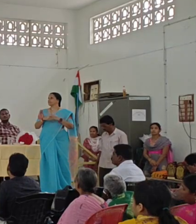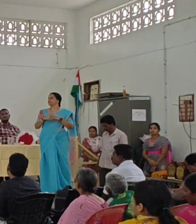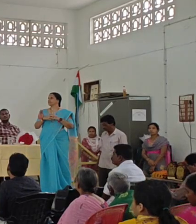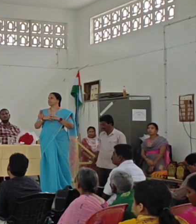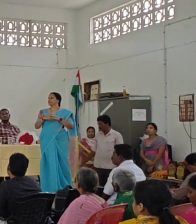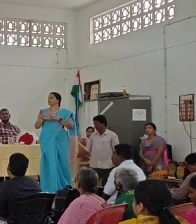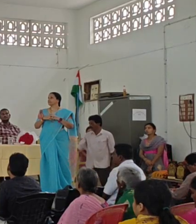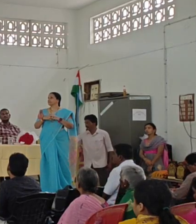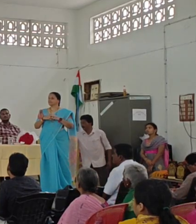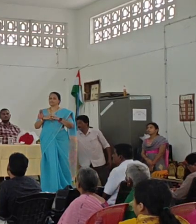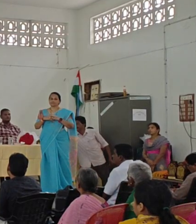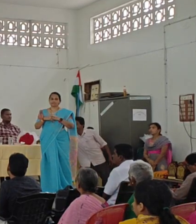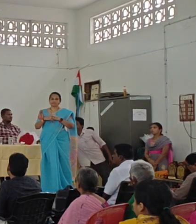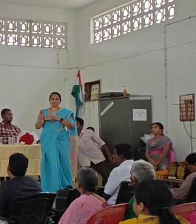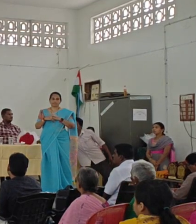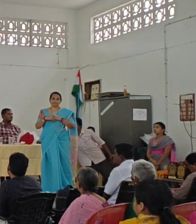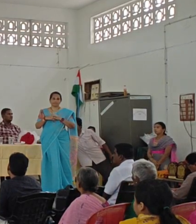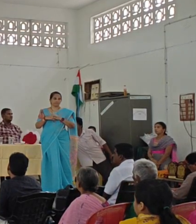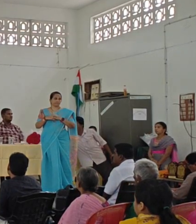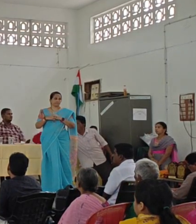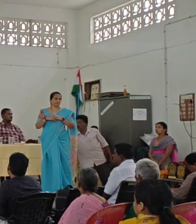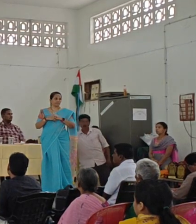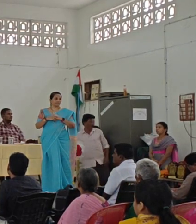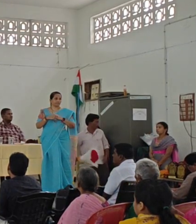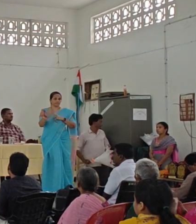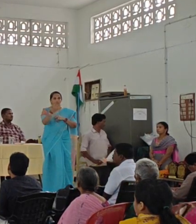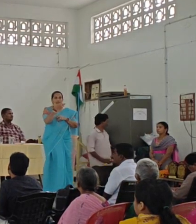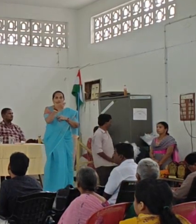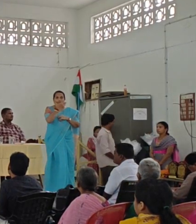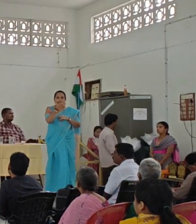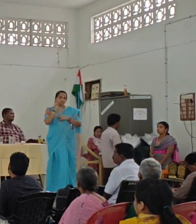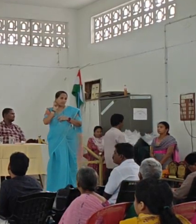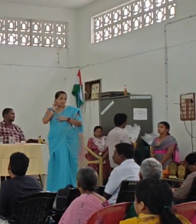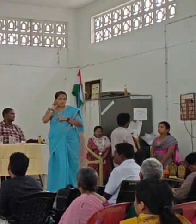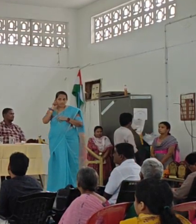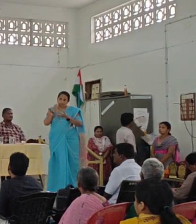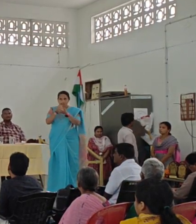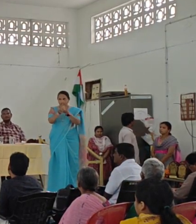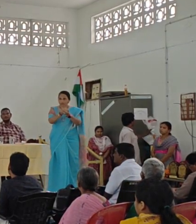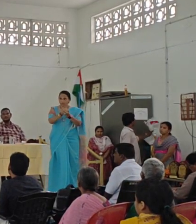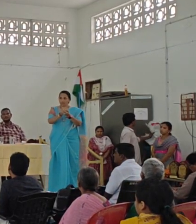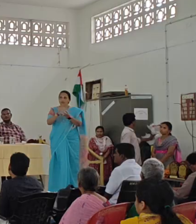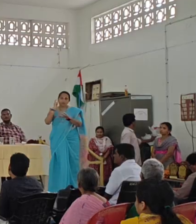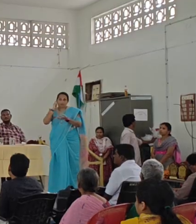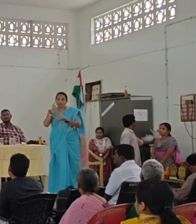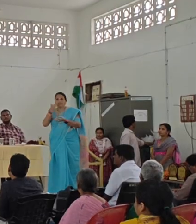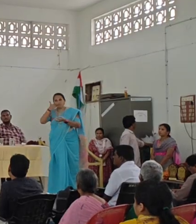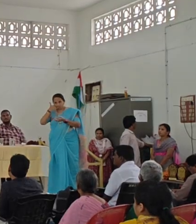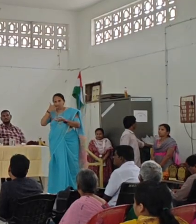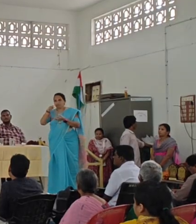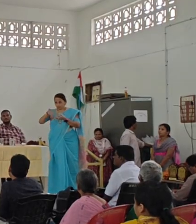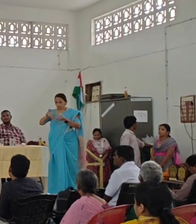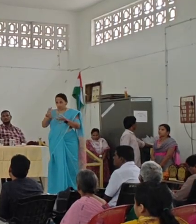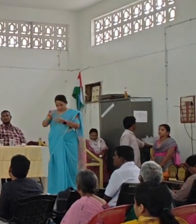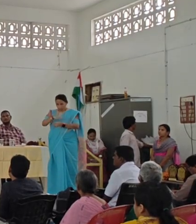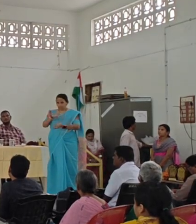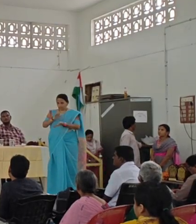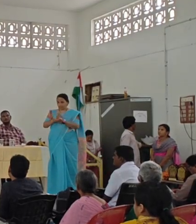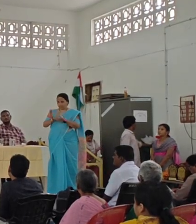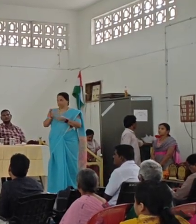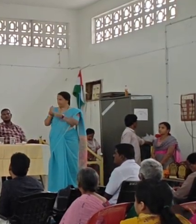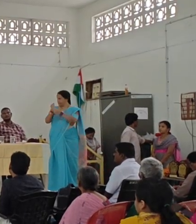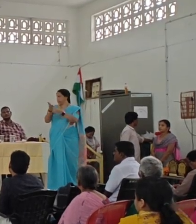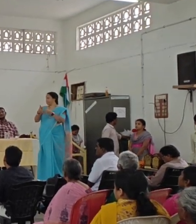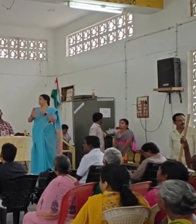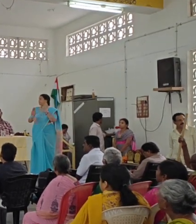అదేవిధంగా ఇక వయోవృద్ధులకి వినికిడి యంత్రాలు కూడా వారు అప్లై చేయడం జరిగింది. దానికి సంబంధించి ఈ పెద్ద చేతుల మీదుగా